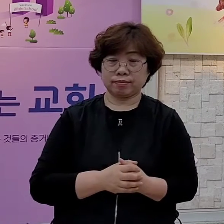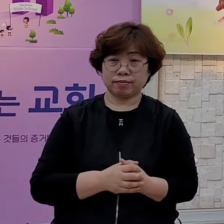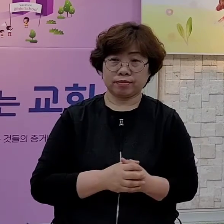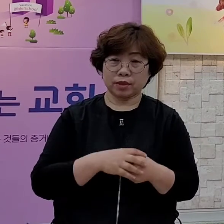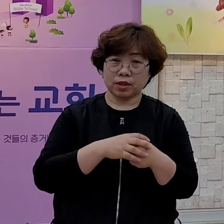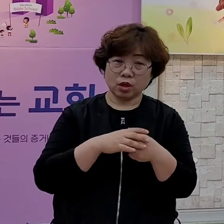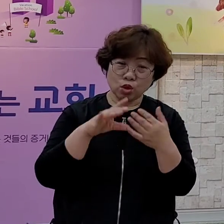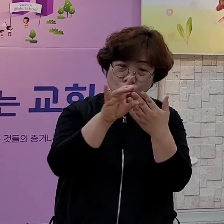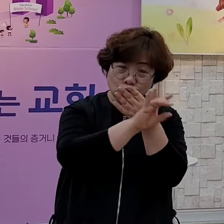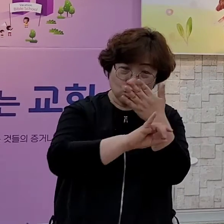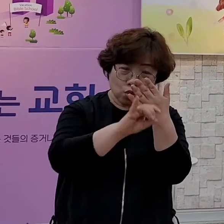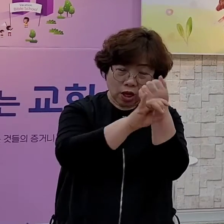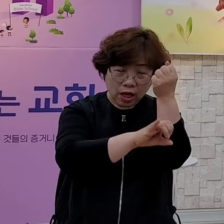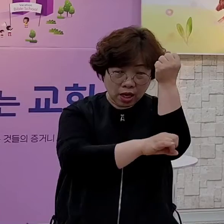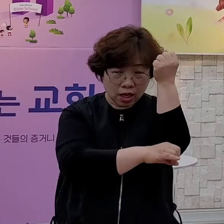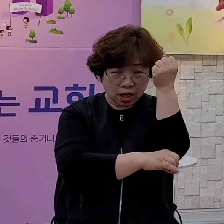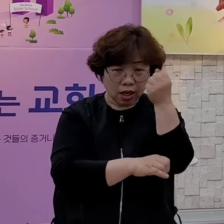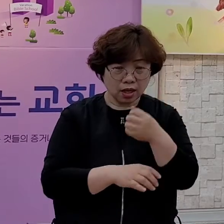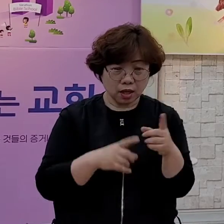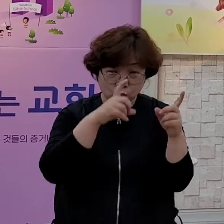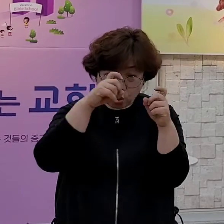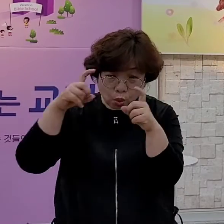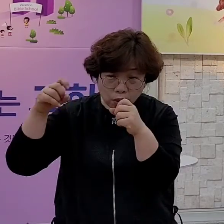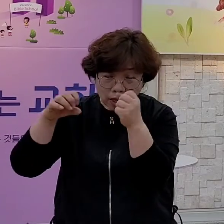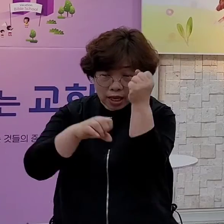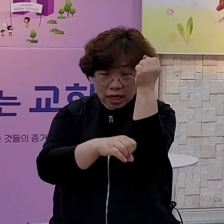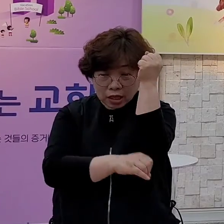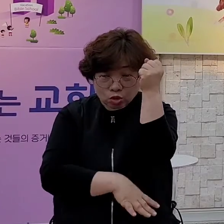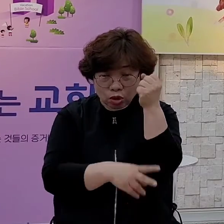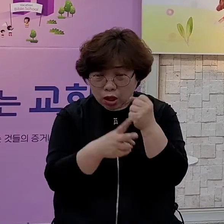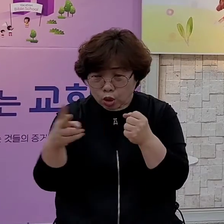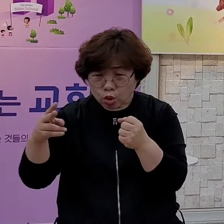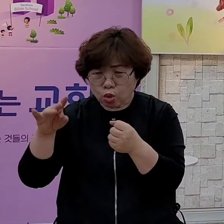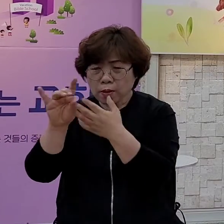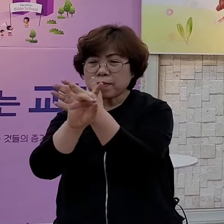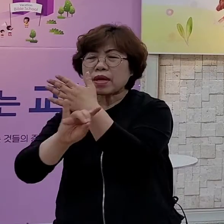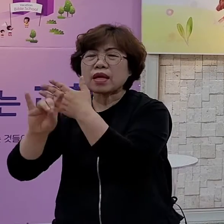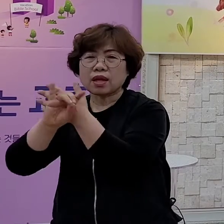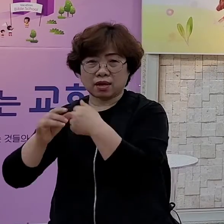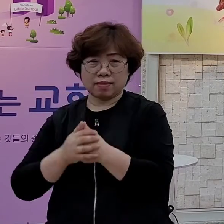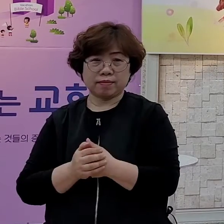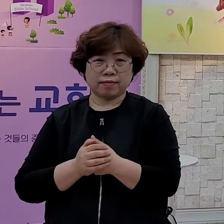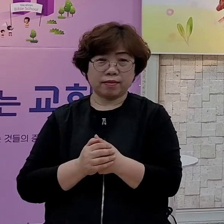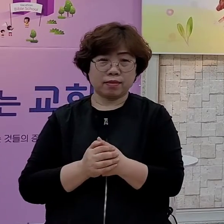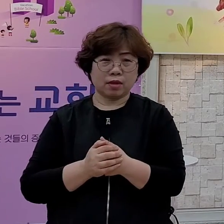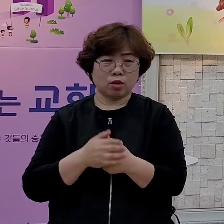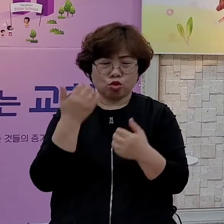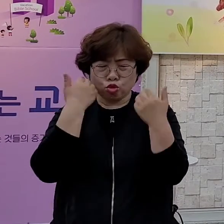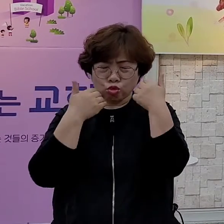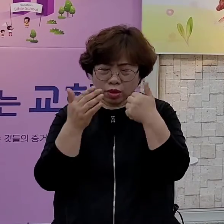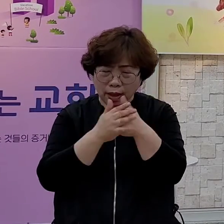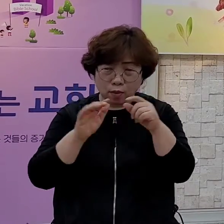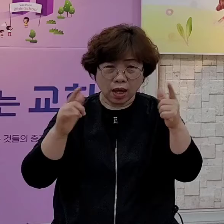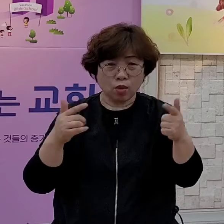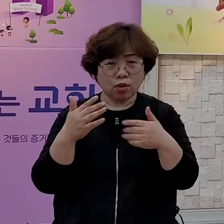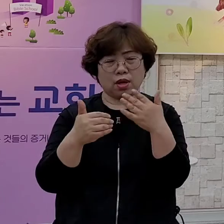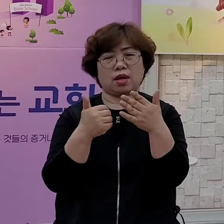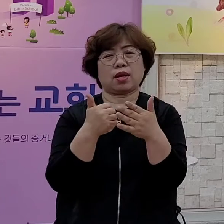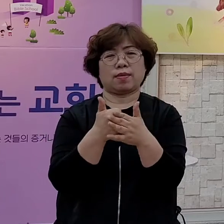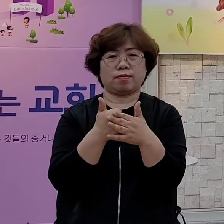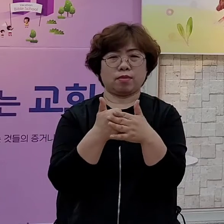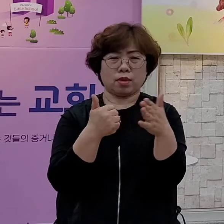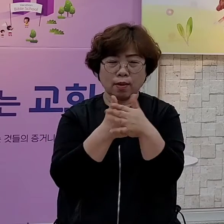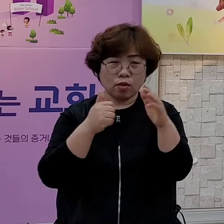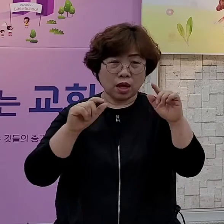말씀합니다. 그럼 결론은 분명해졌습니다. 누구 때문이 아니고 하나님 때문이 아니고, 여러분 오늘 본문 14절에